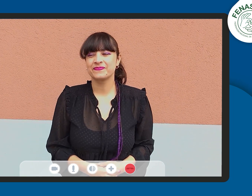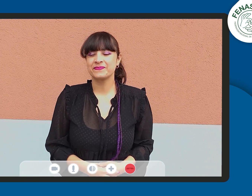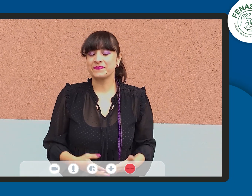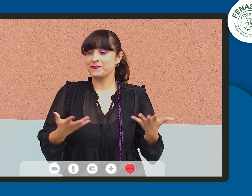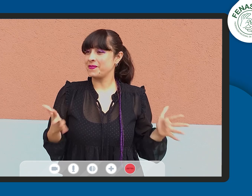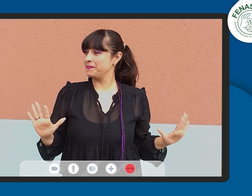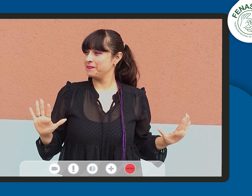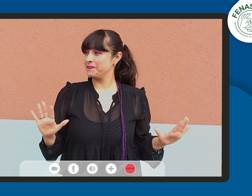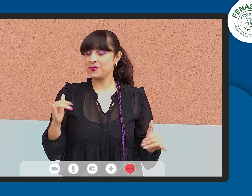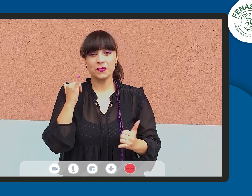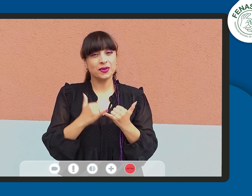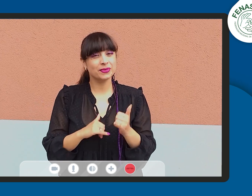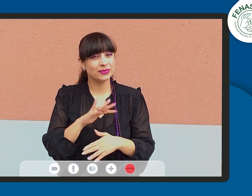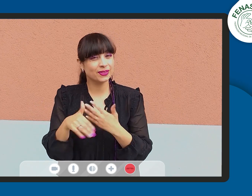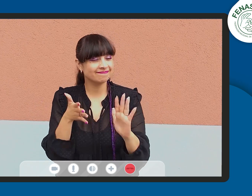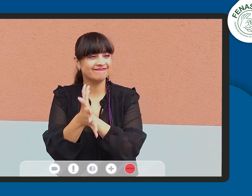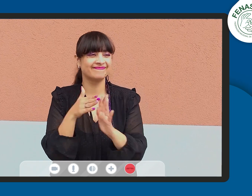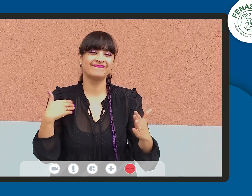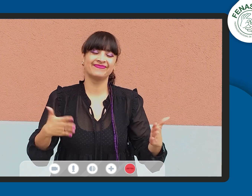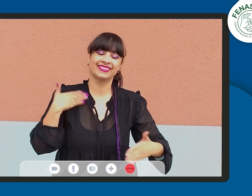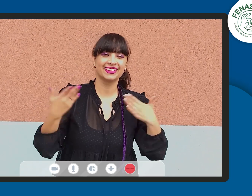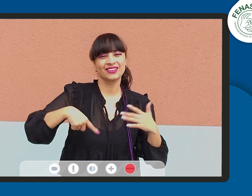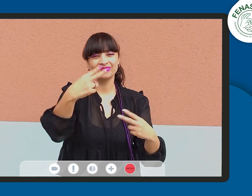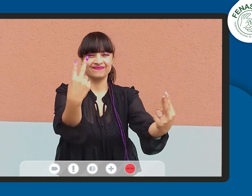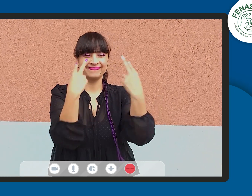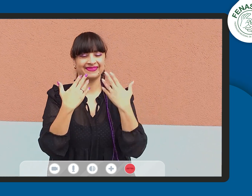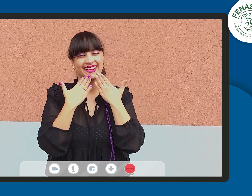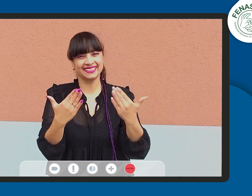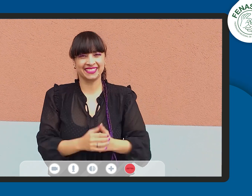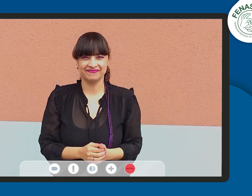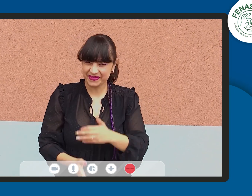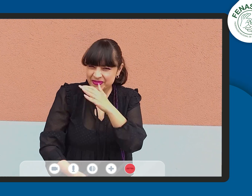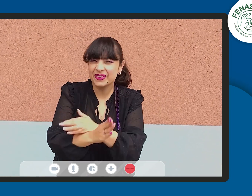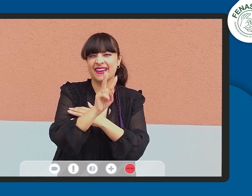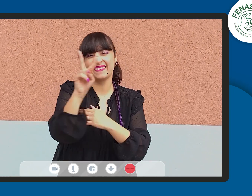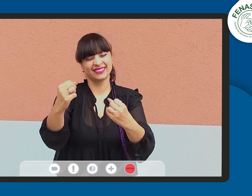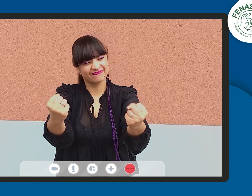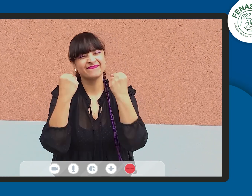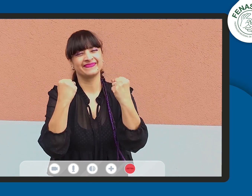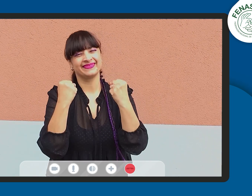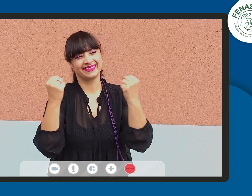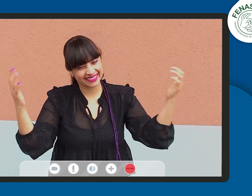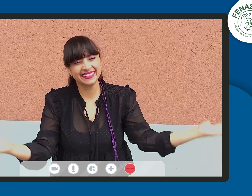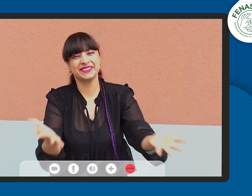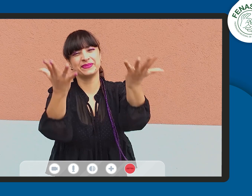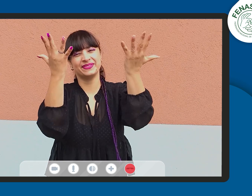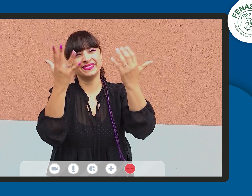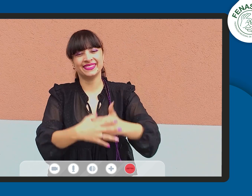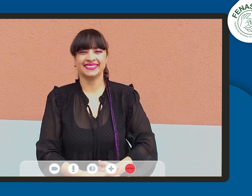Por último, decirles que me alegra mucho que me hayan visto. Muchas gracias y mucha fuerza para Visual Vernacular. Adelante.